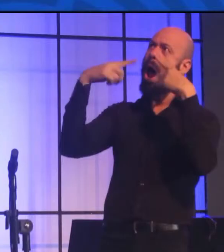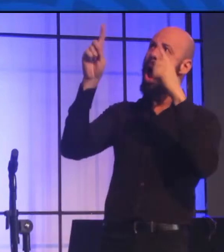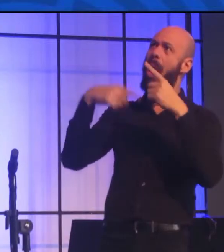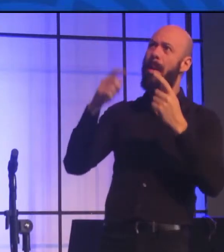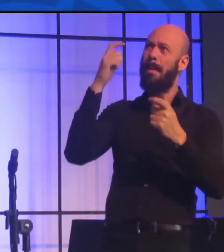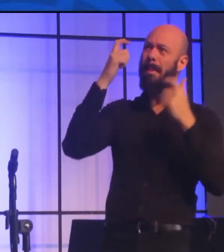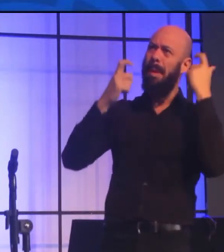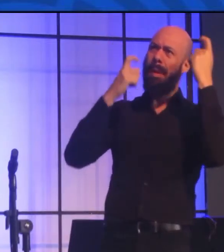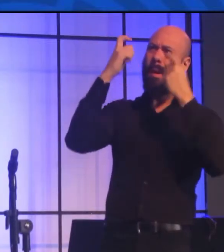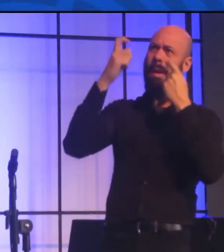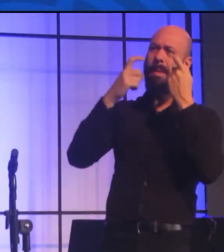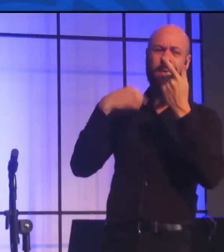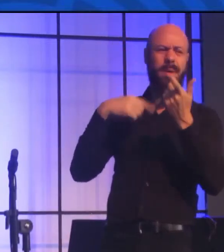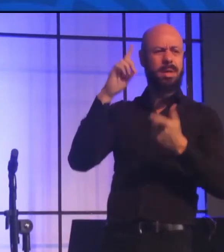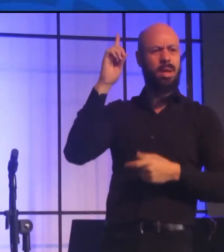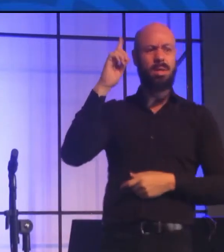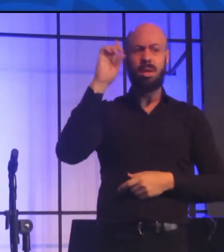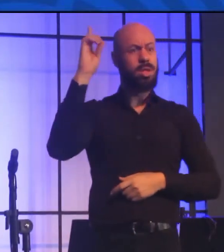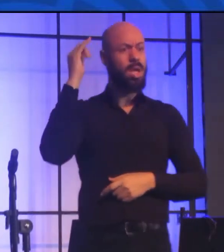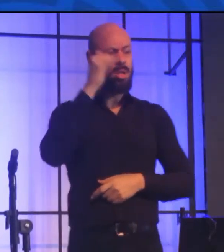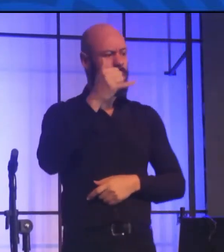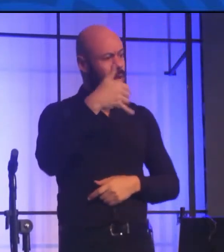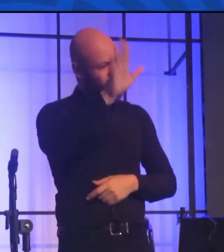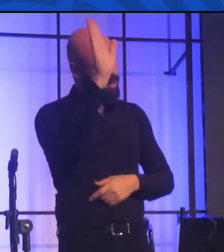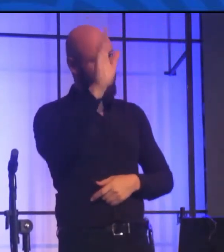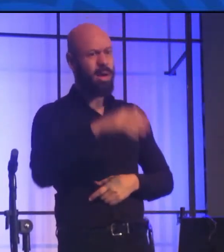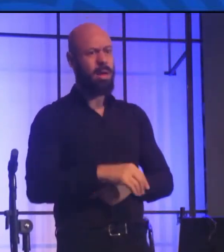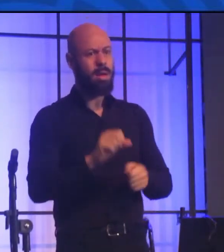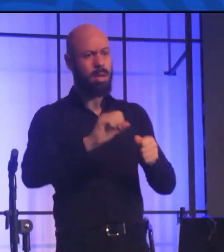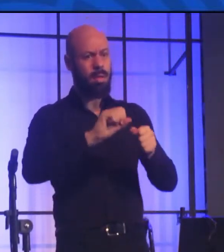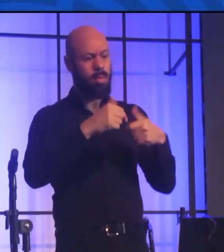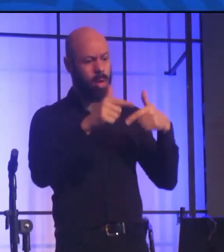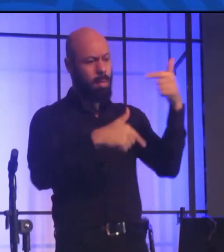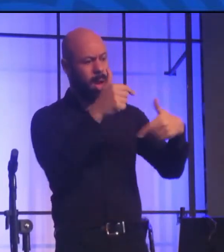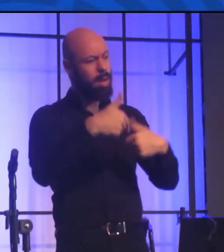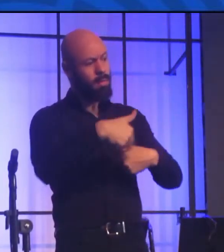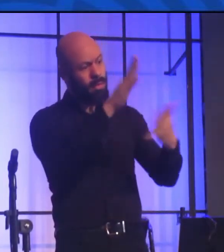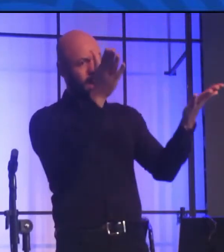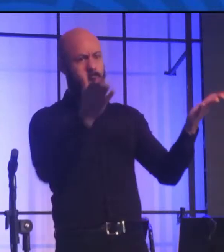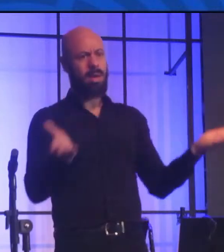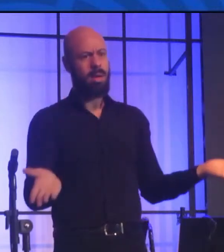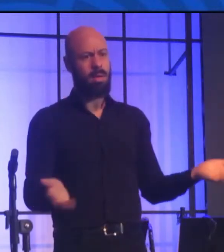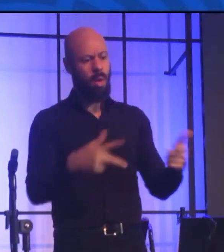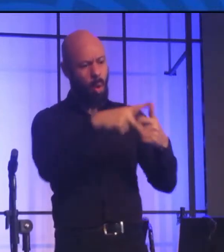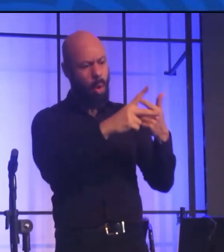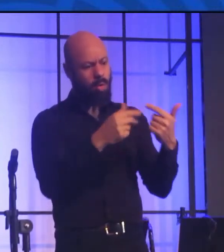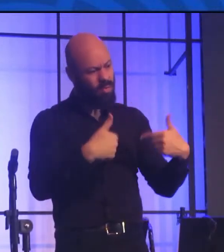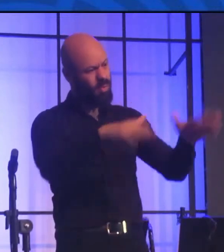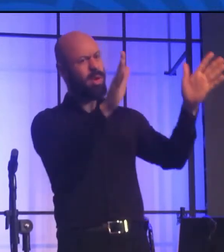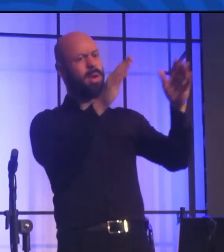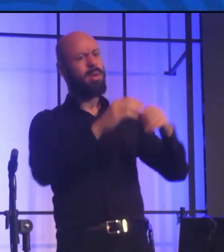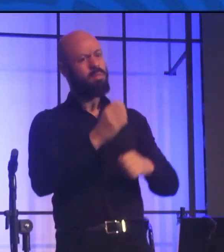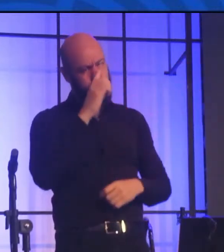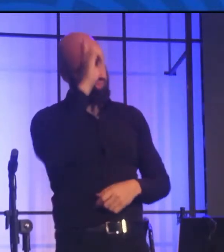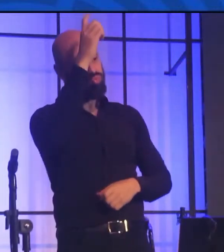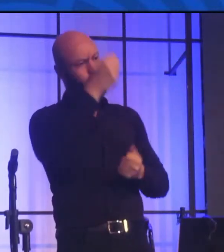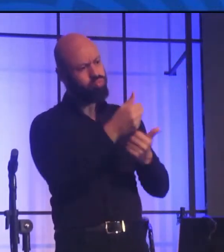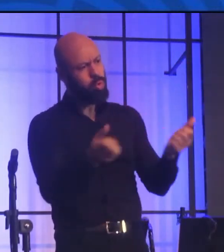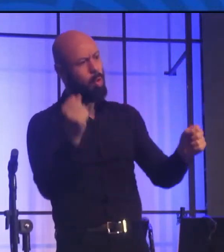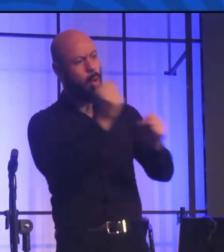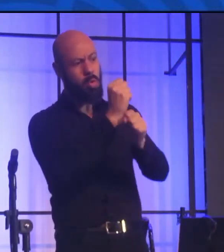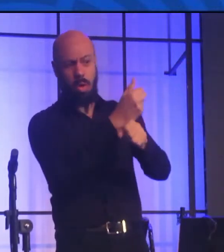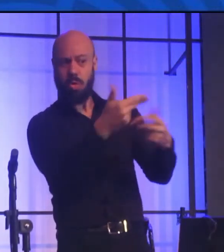preocupando, e Deus já deu a você a permissão para você agir, para você consertar, para você criar, para você construir